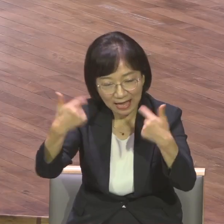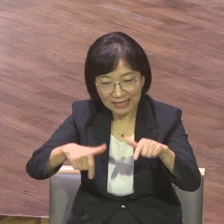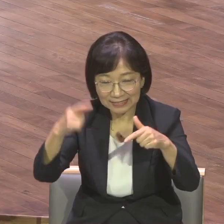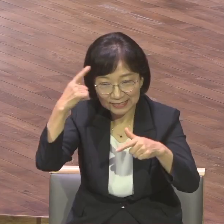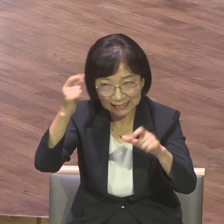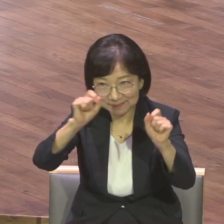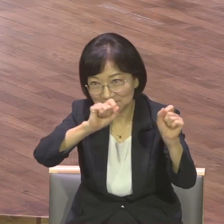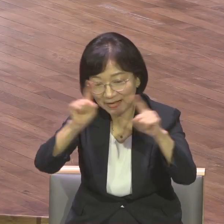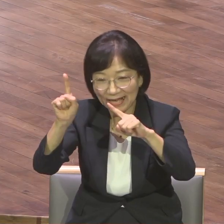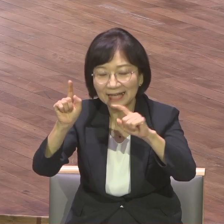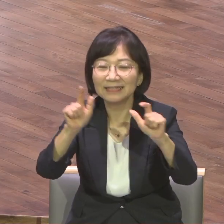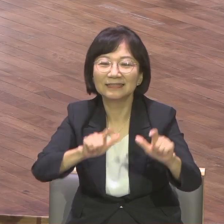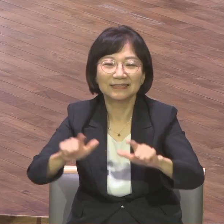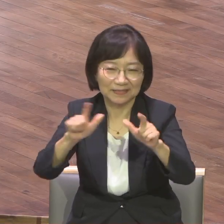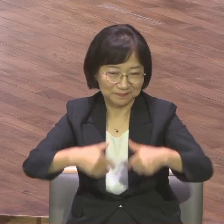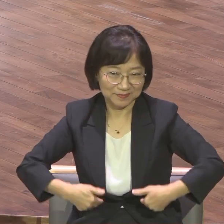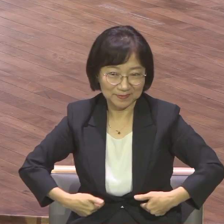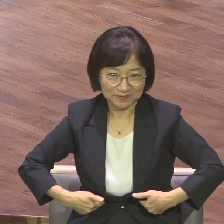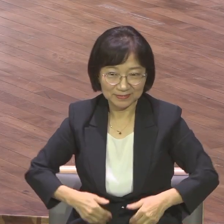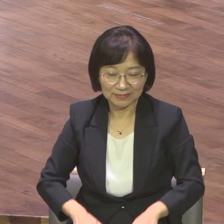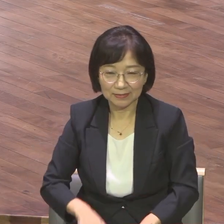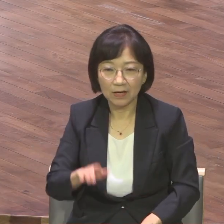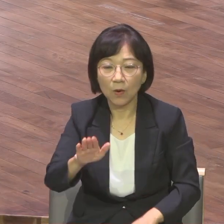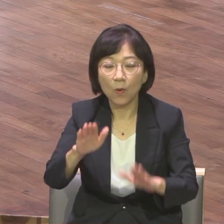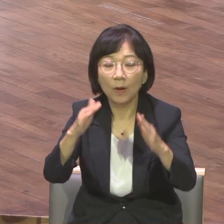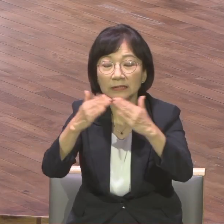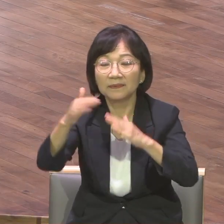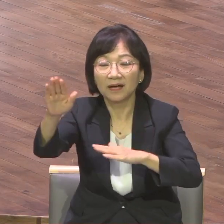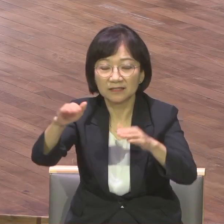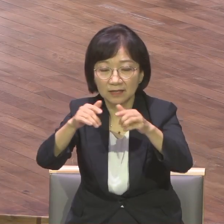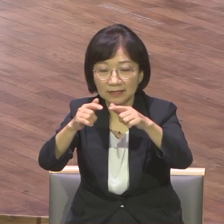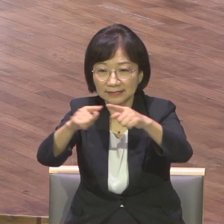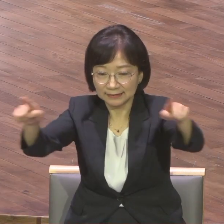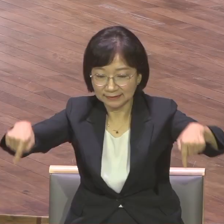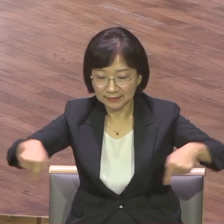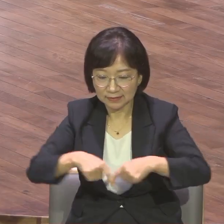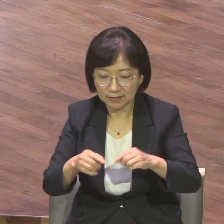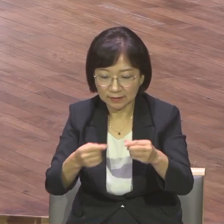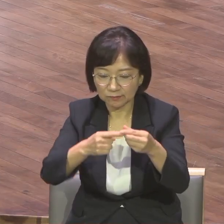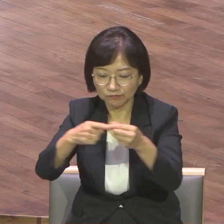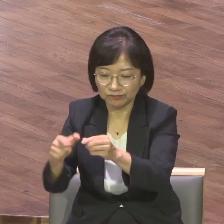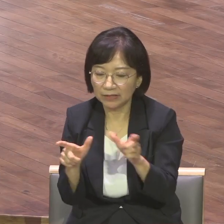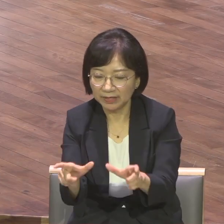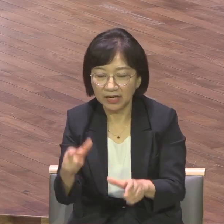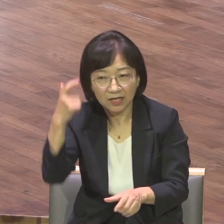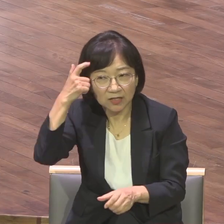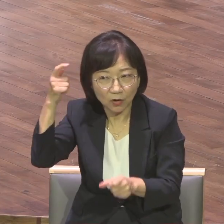살자. 오늘부터 책상에 적어놓으세요. 영적으로 깨어있는 삶을 살자.